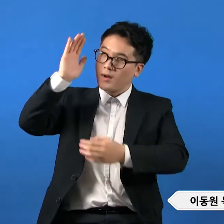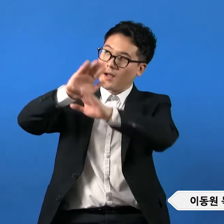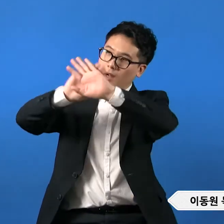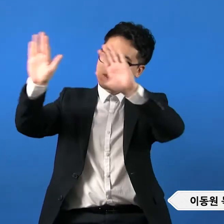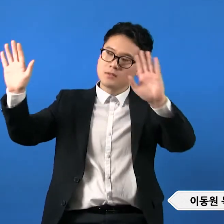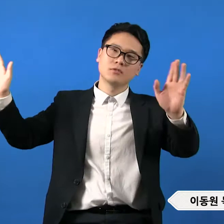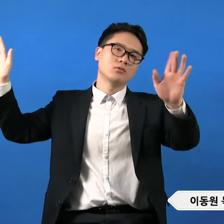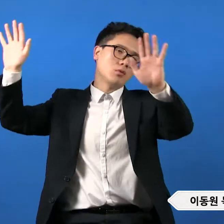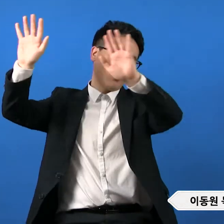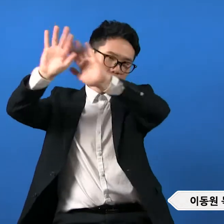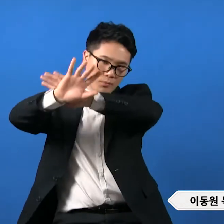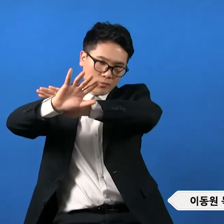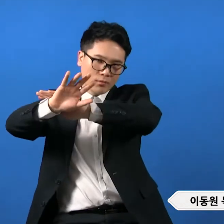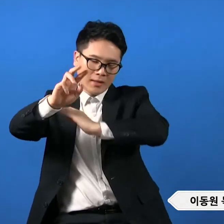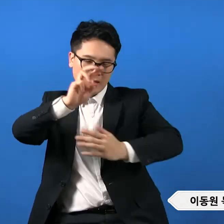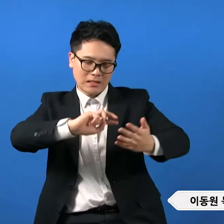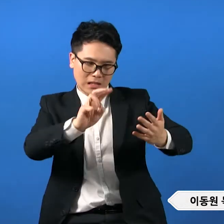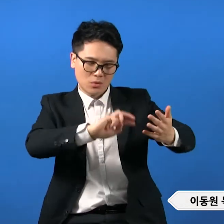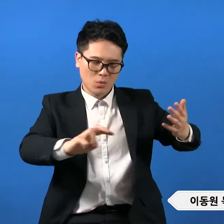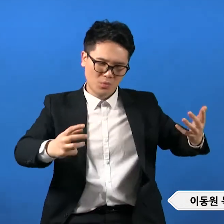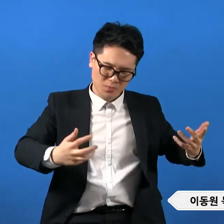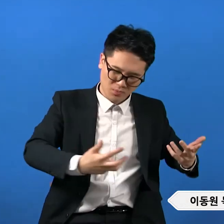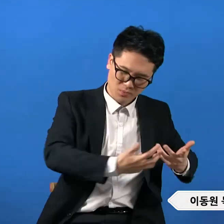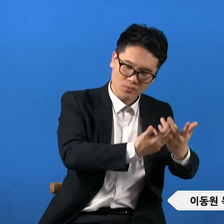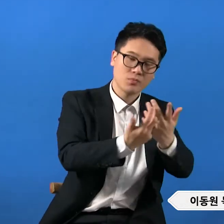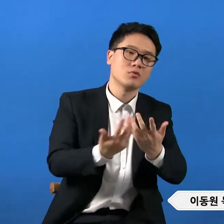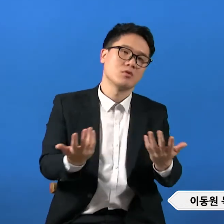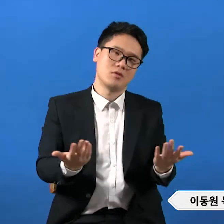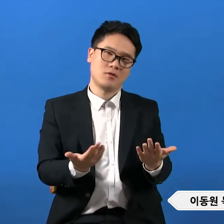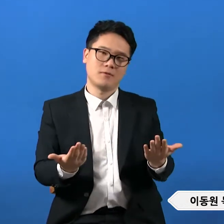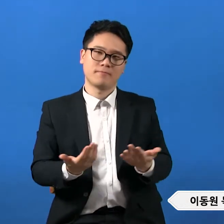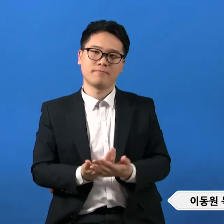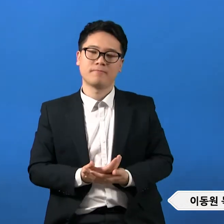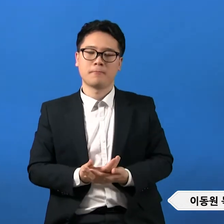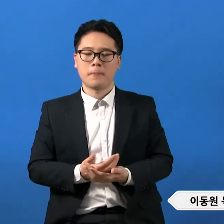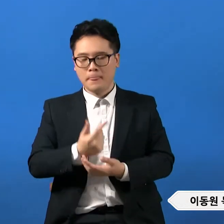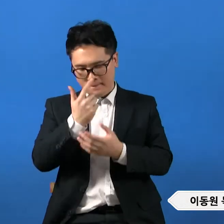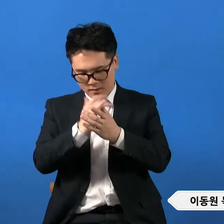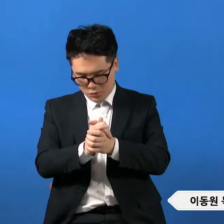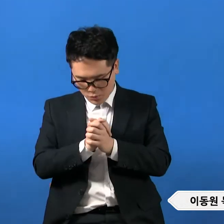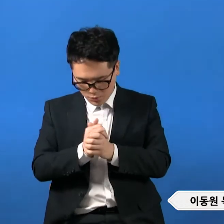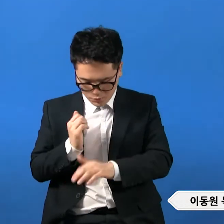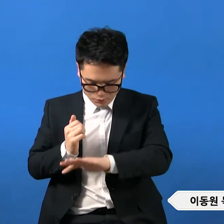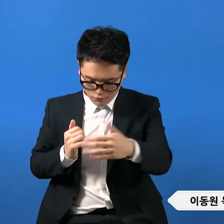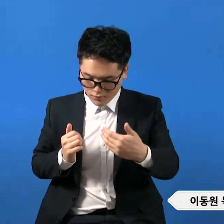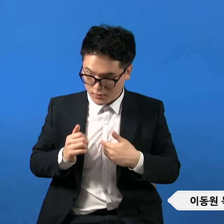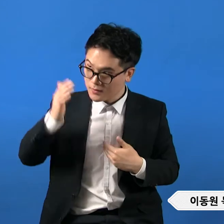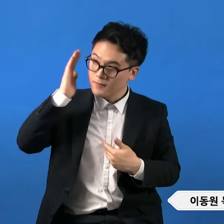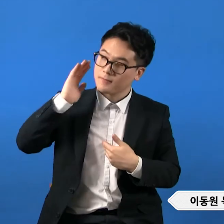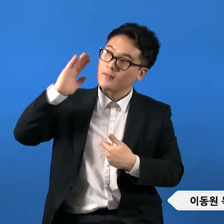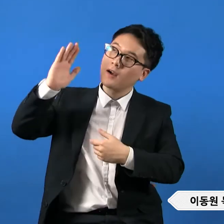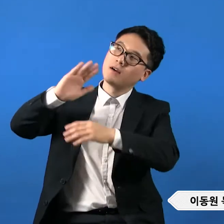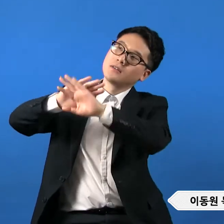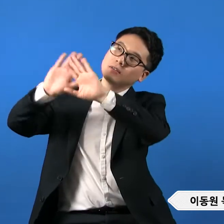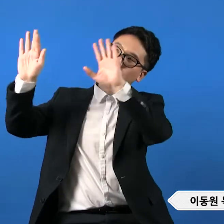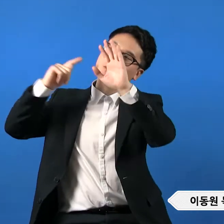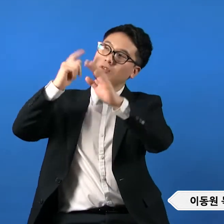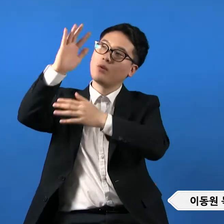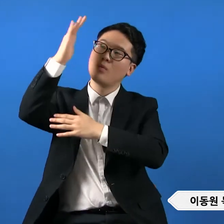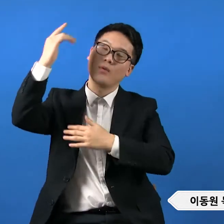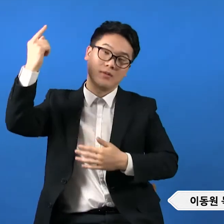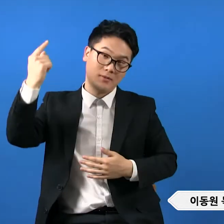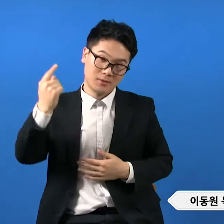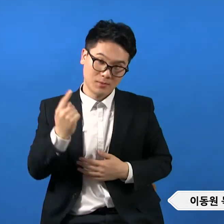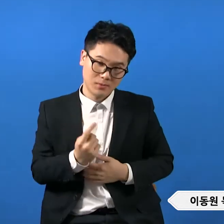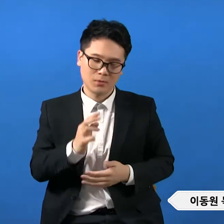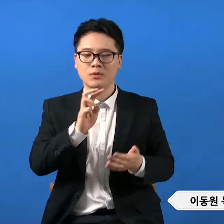덮고 찬송이 온 세계에 가득한 사건. 자, 기도하는 우리에게 하늘의 영광이 임하고